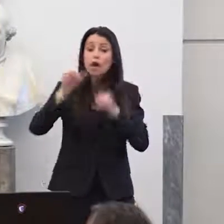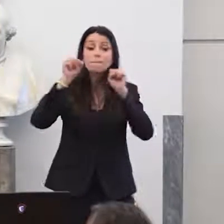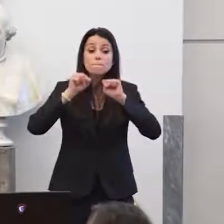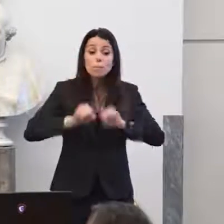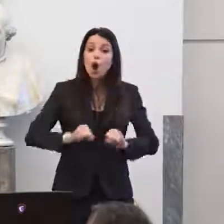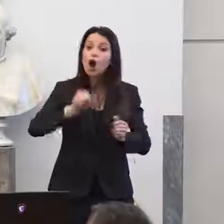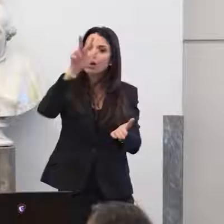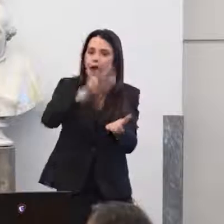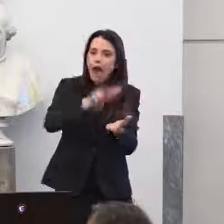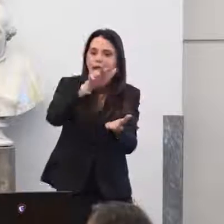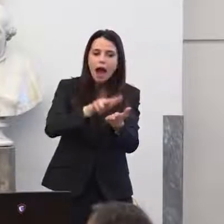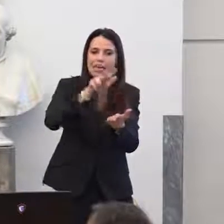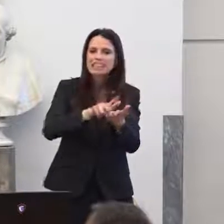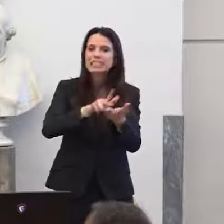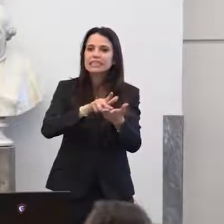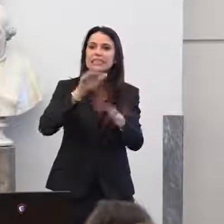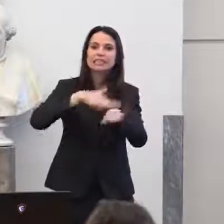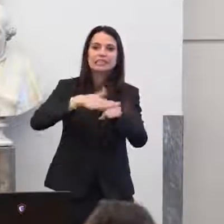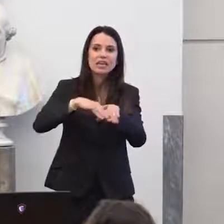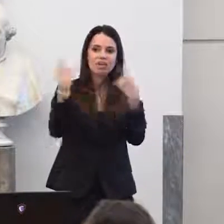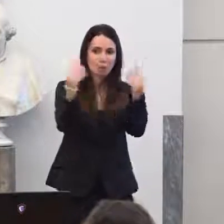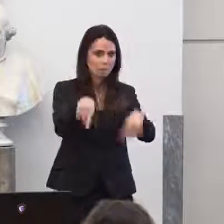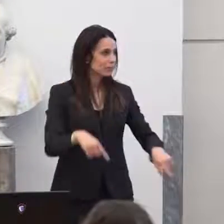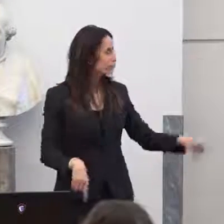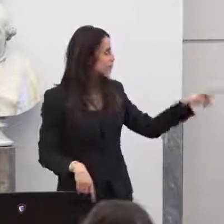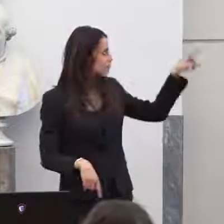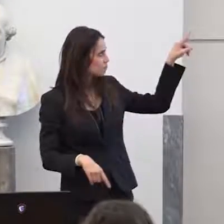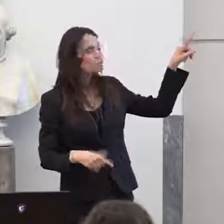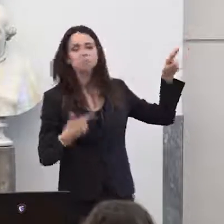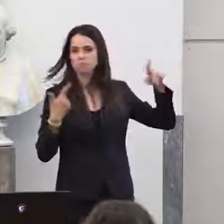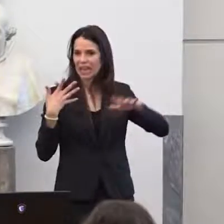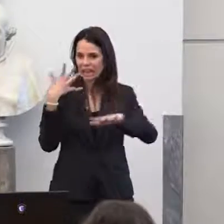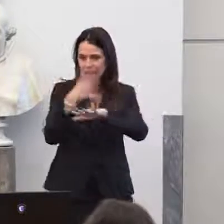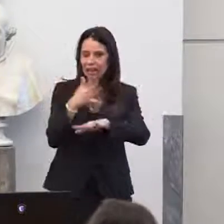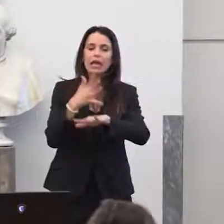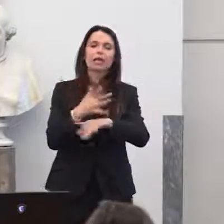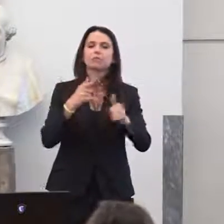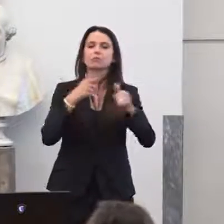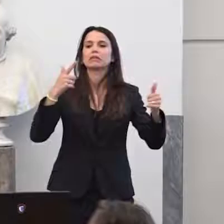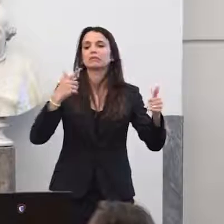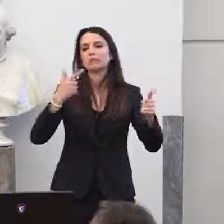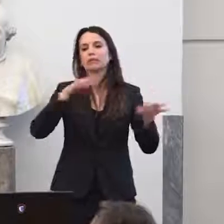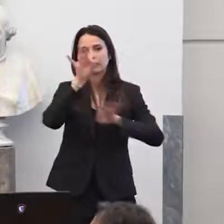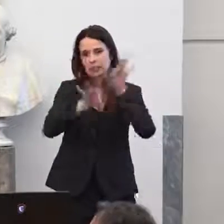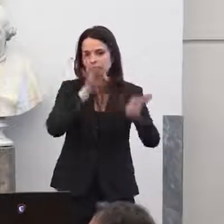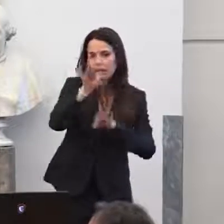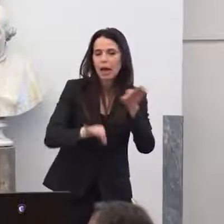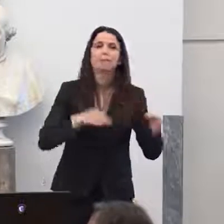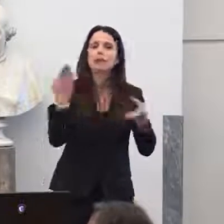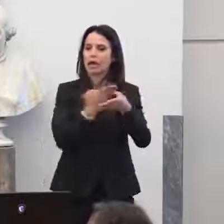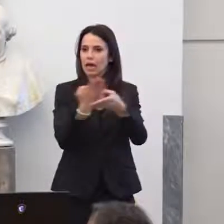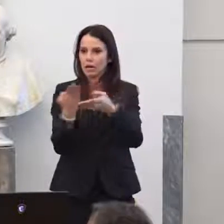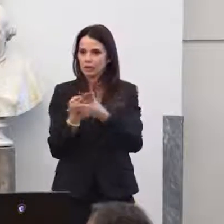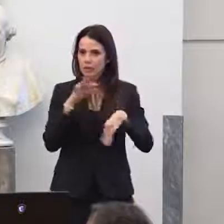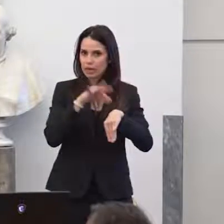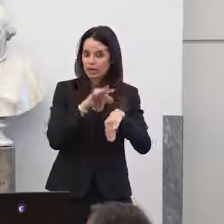ricovera. Immaginiamo questo come il ricovero, quindi il paziente entra, fa la fisioterapia, logopedia, facciamo la cartella clinica e via dicendo,